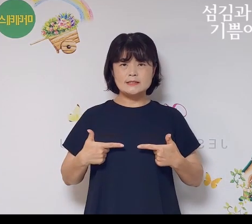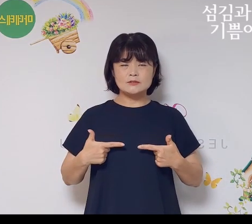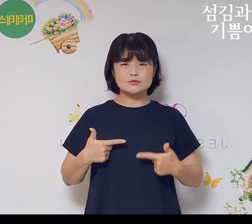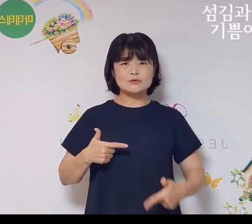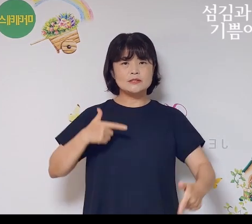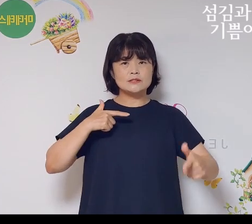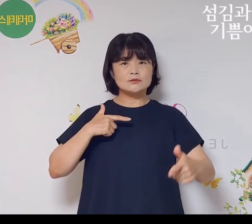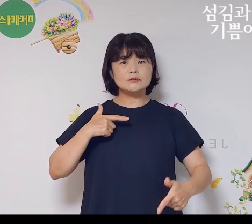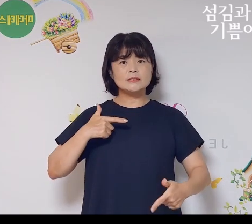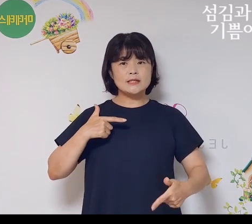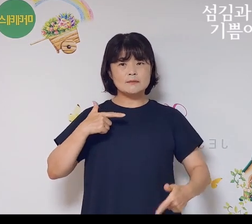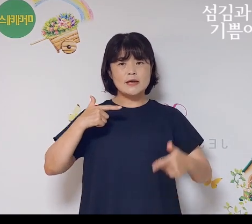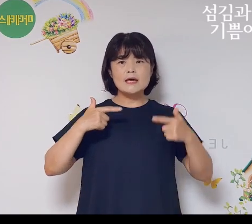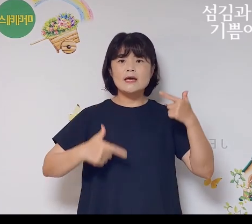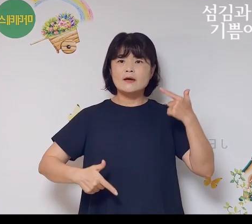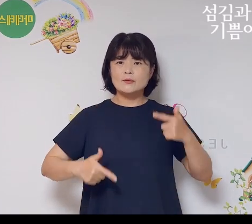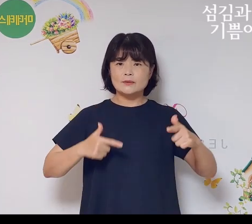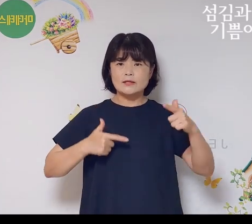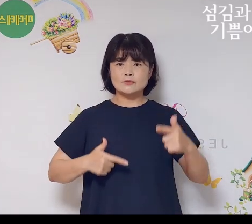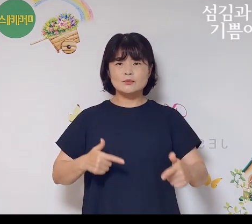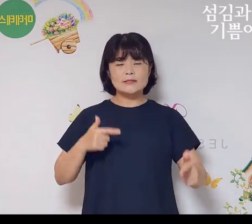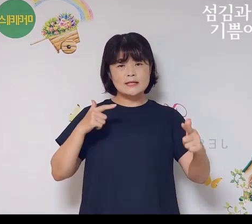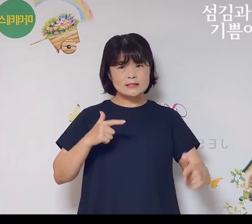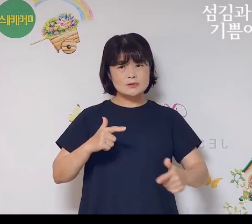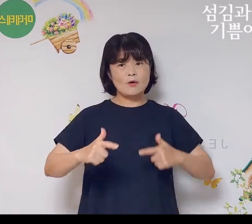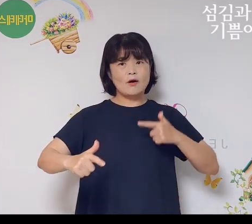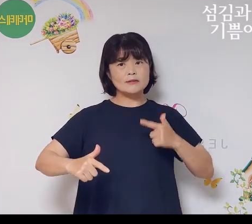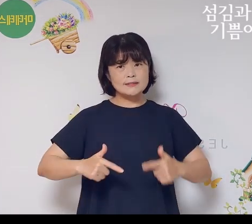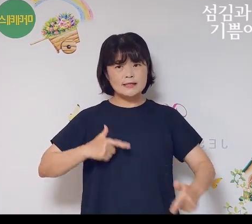니은으로 누우신 다음에 이렇게 이것도 마찬가지로 어긋나게